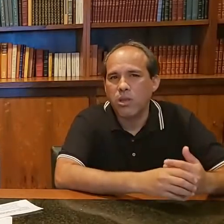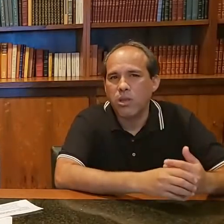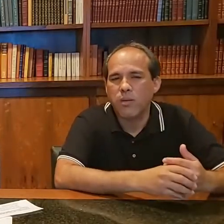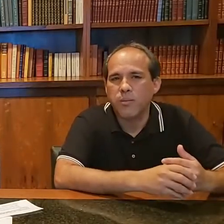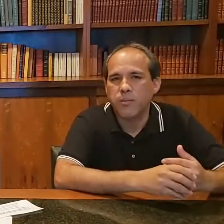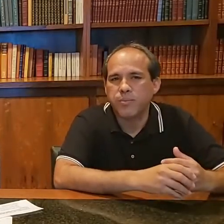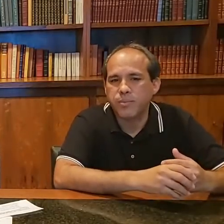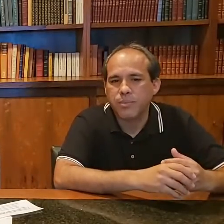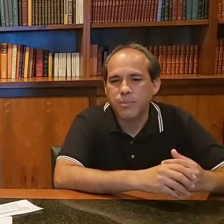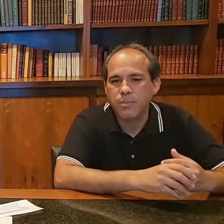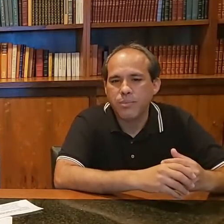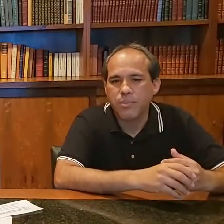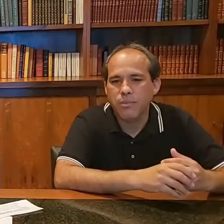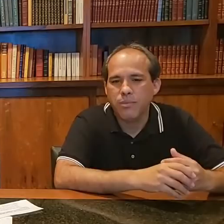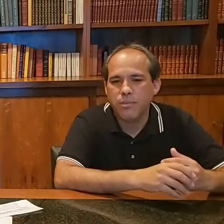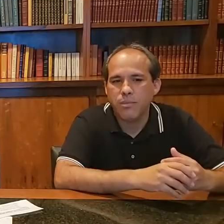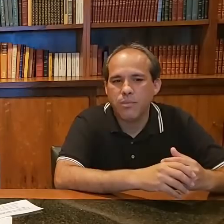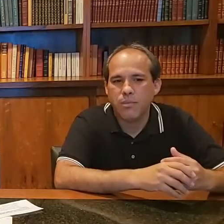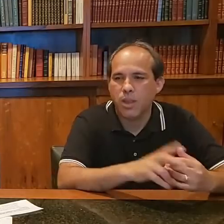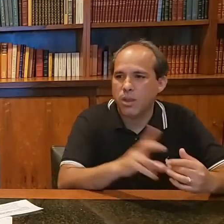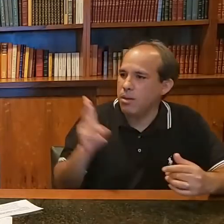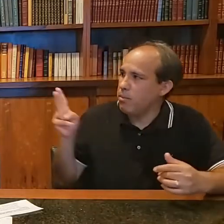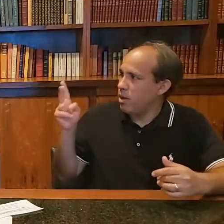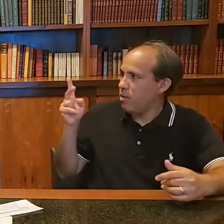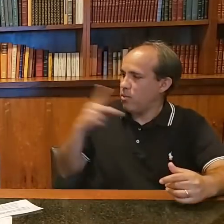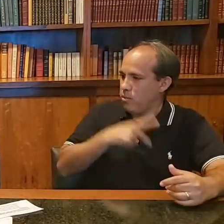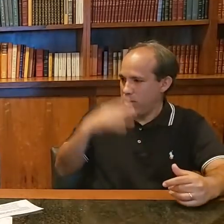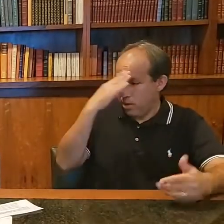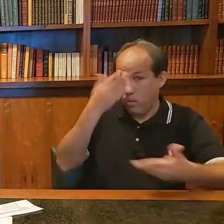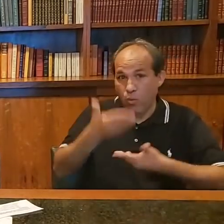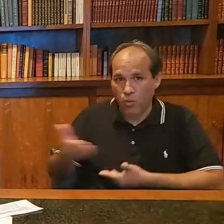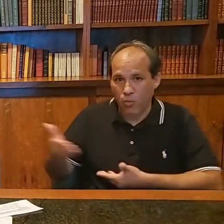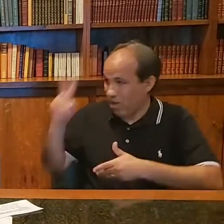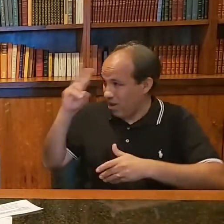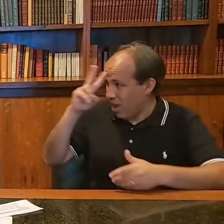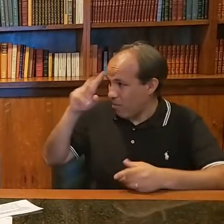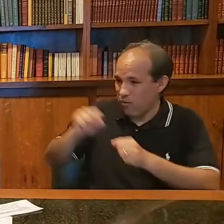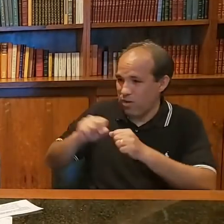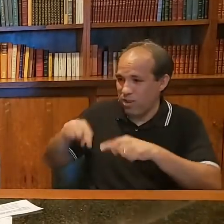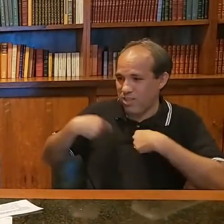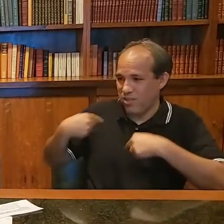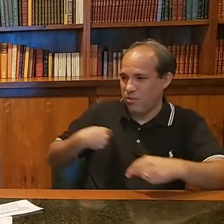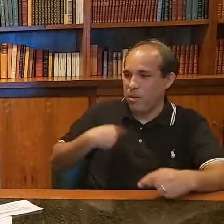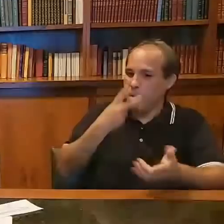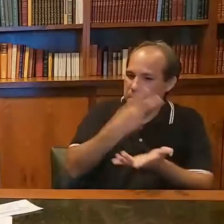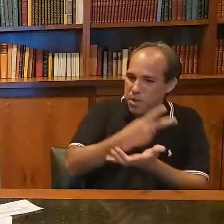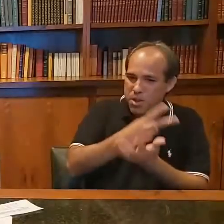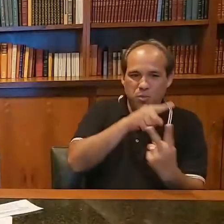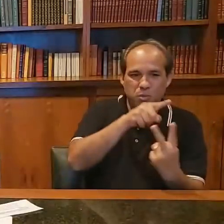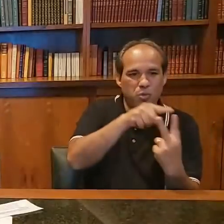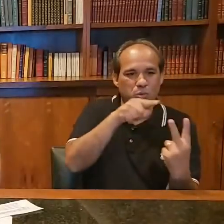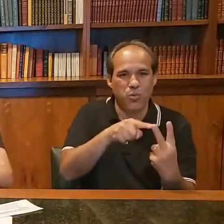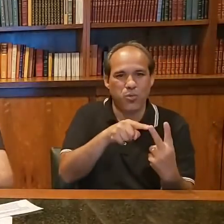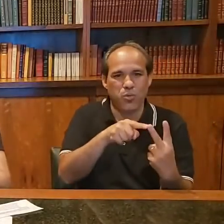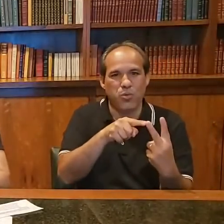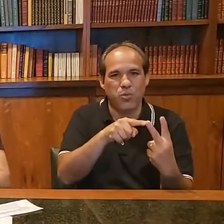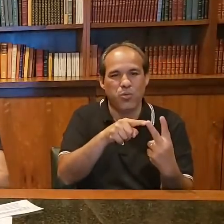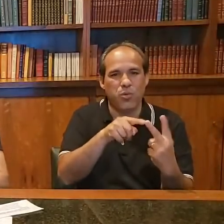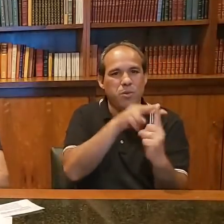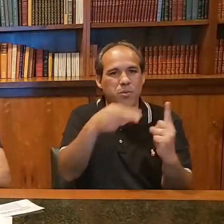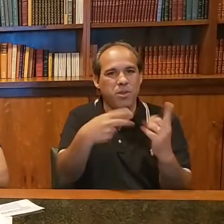Bom, quando o senhor me convidou, o senhor me fez um desafio exatamente nesses dois pontos da